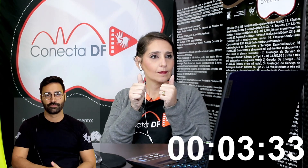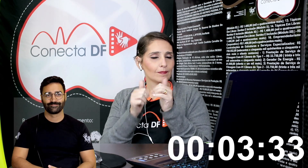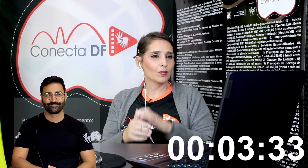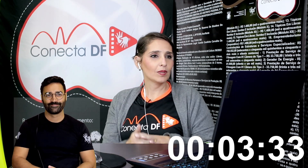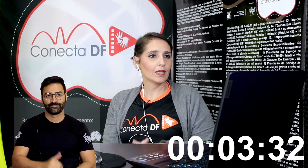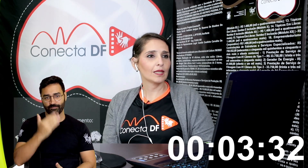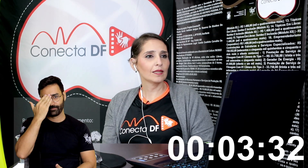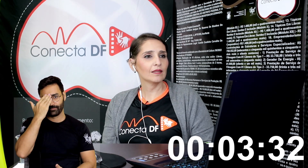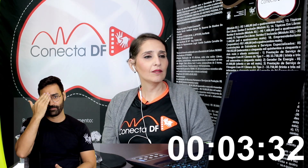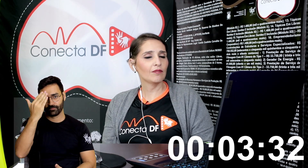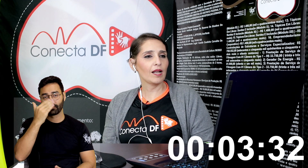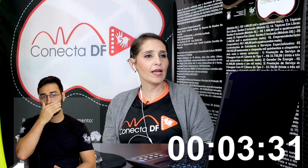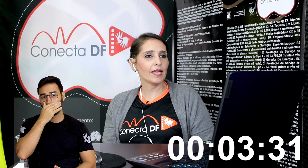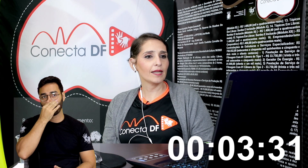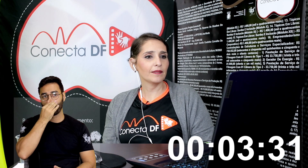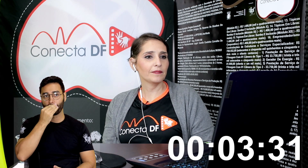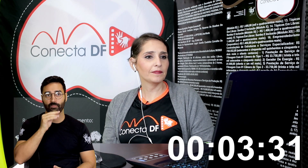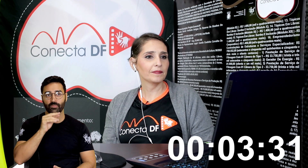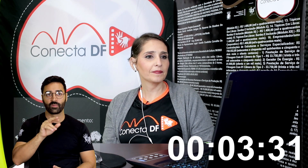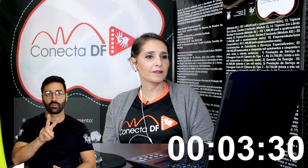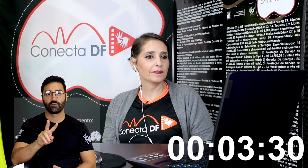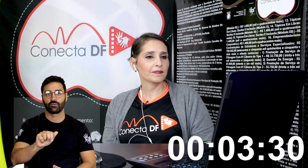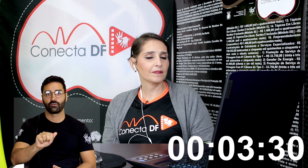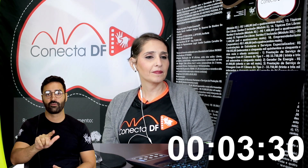Obrigada. Por nada. Valéria.